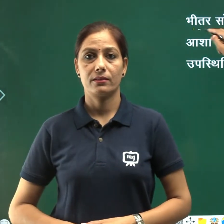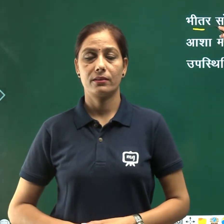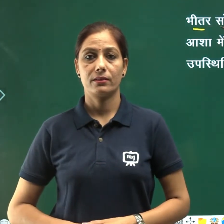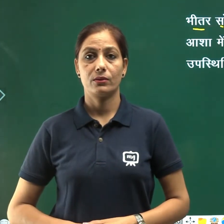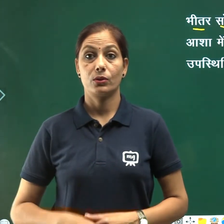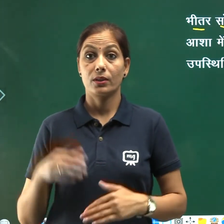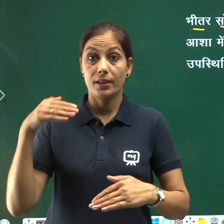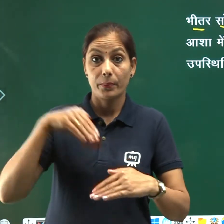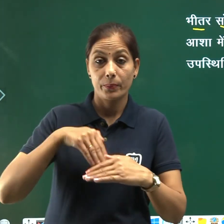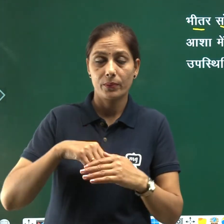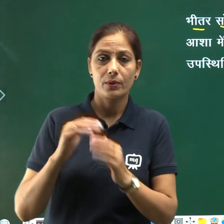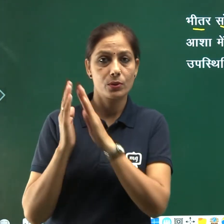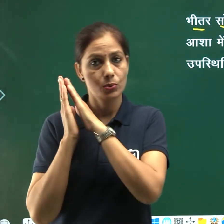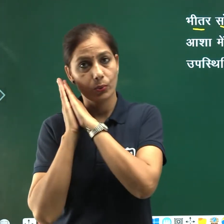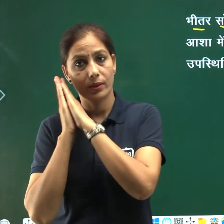भीतर सोए